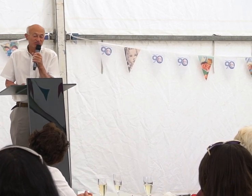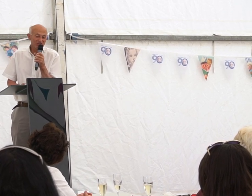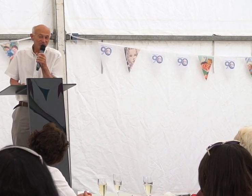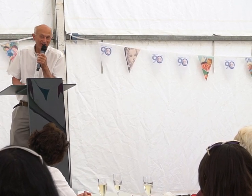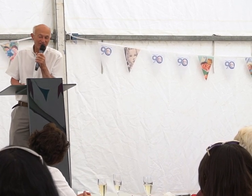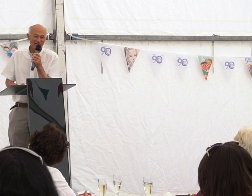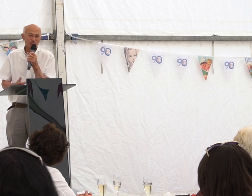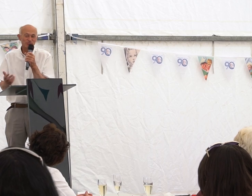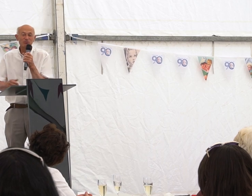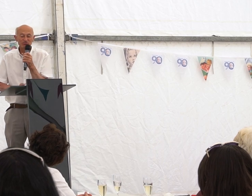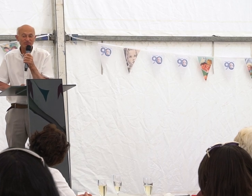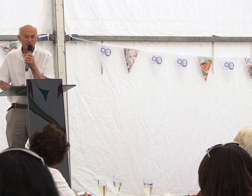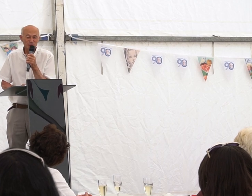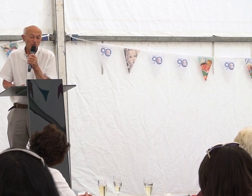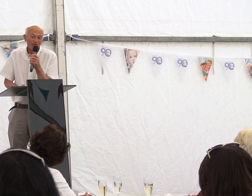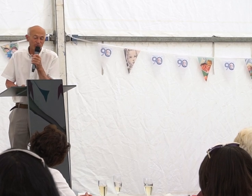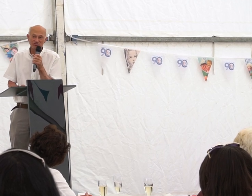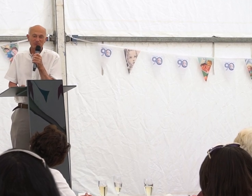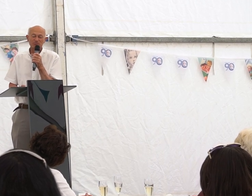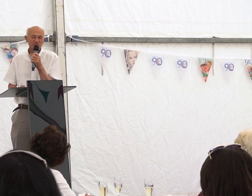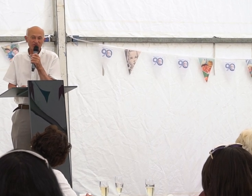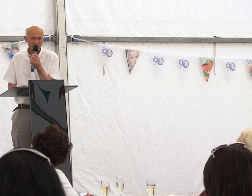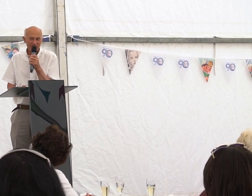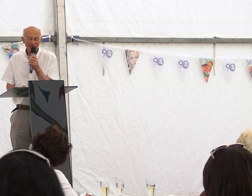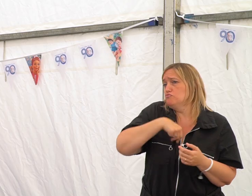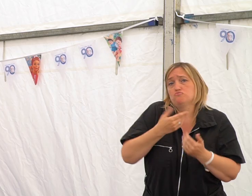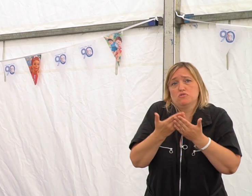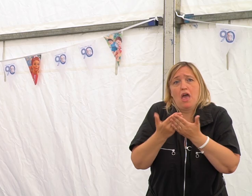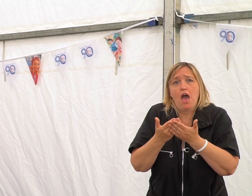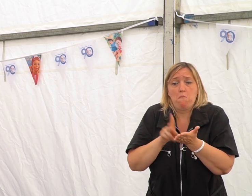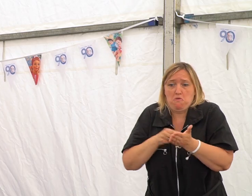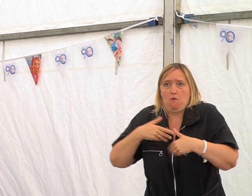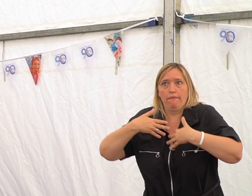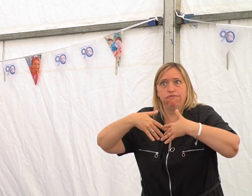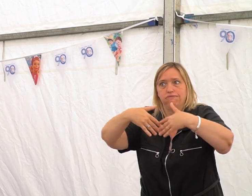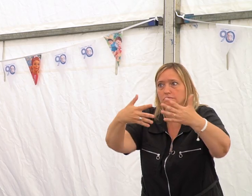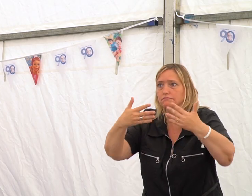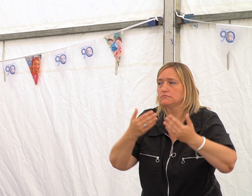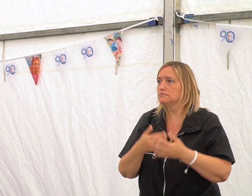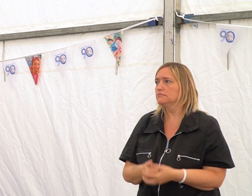populi, vox dei. La voix du peuple, c'est la voix de Dieu. Le bas peuple, c'est peut-être pas si mal que ça. Et puis,